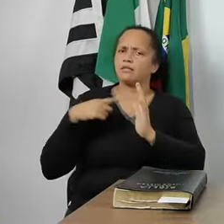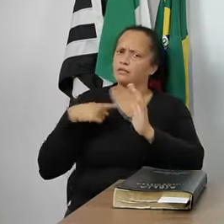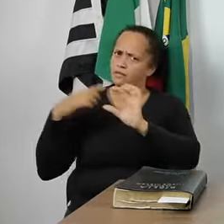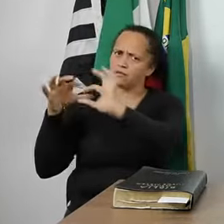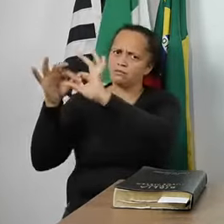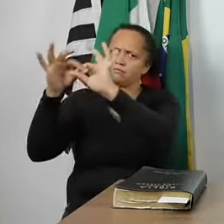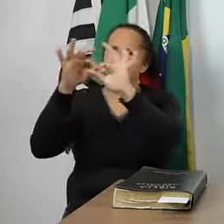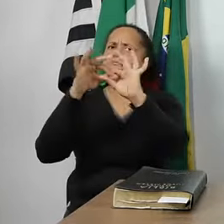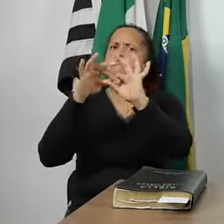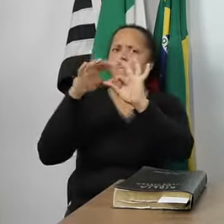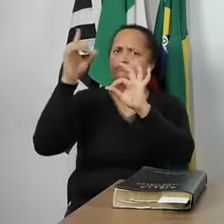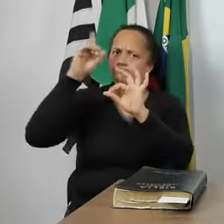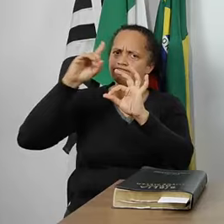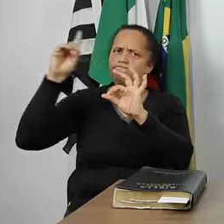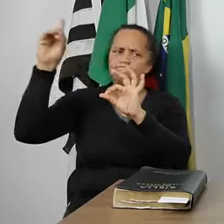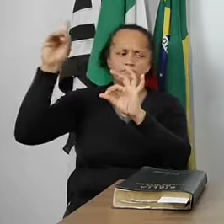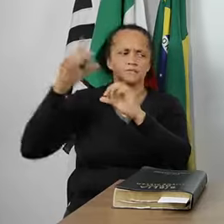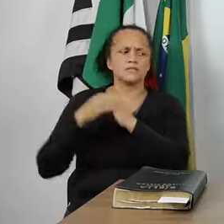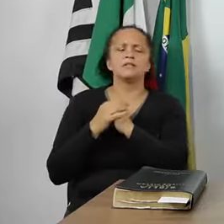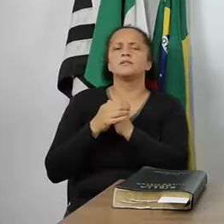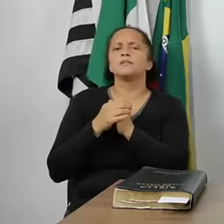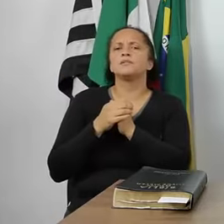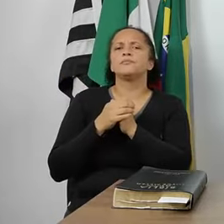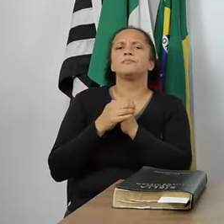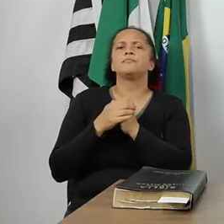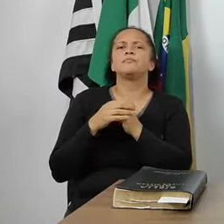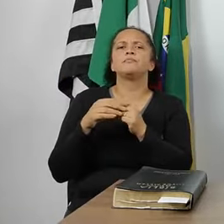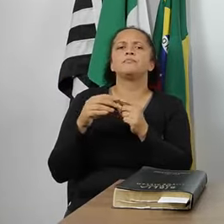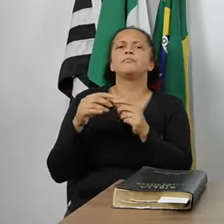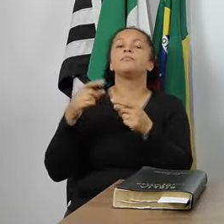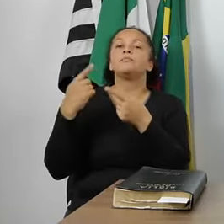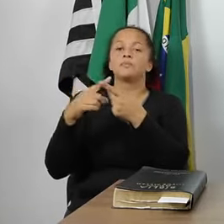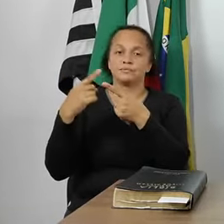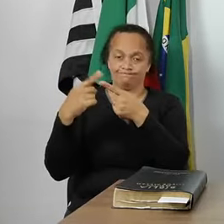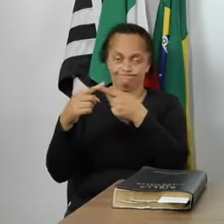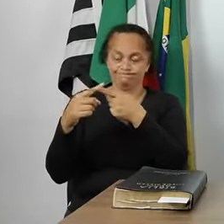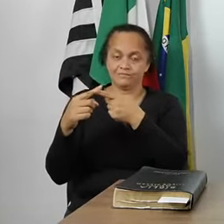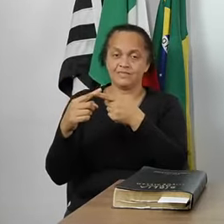e nosso Pai, mesmo porque um alto preço